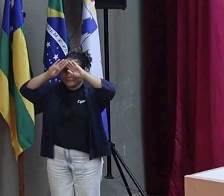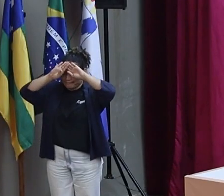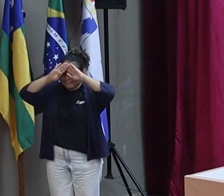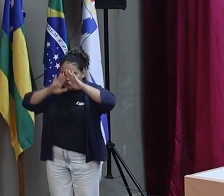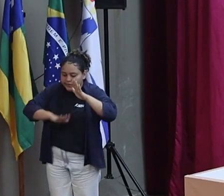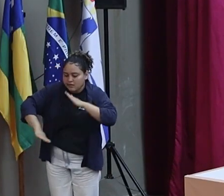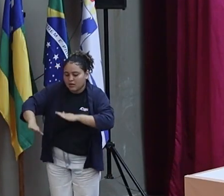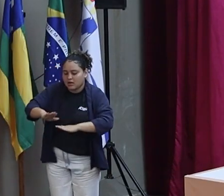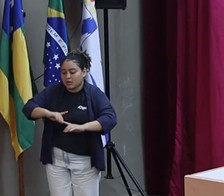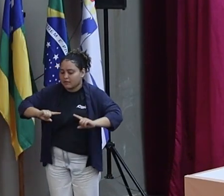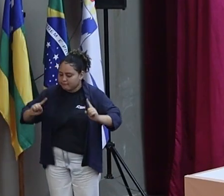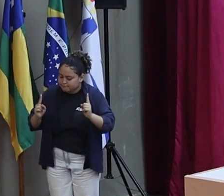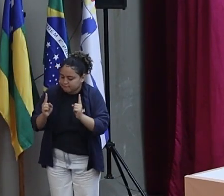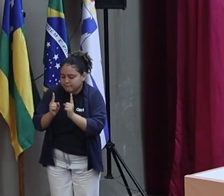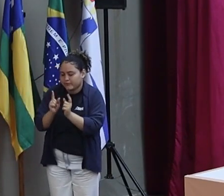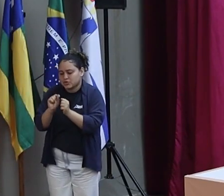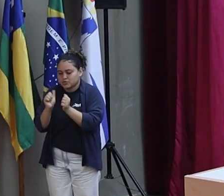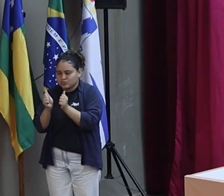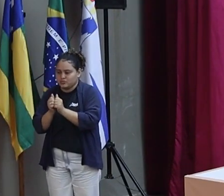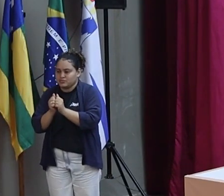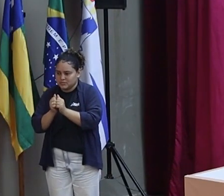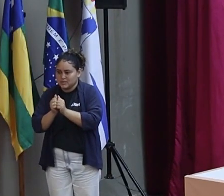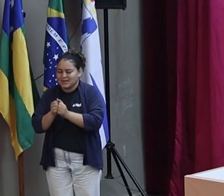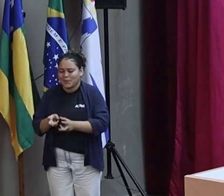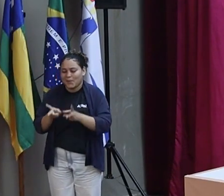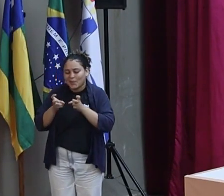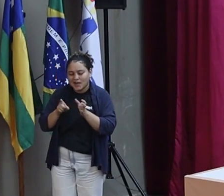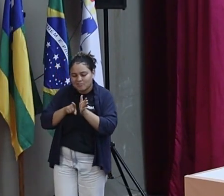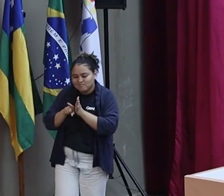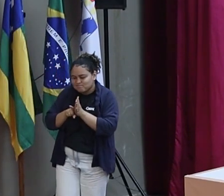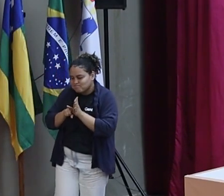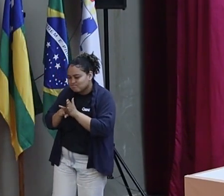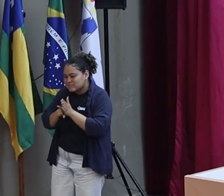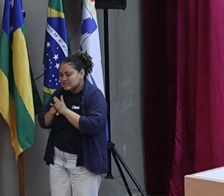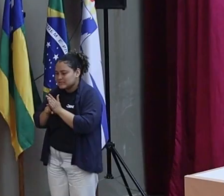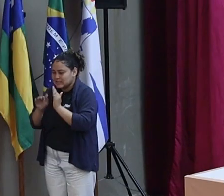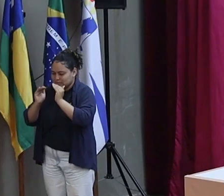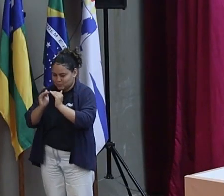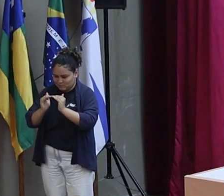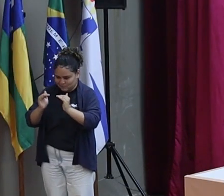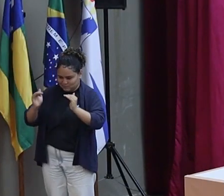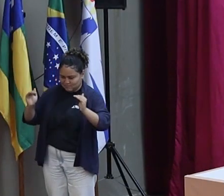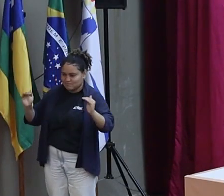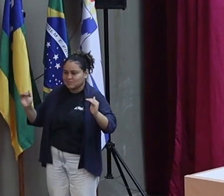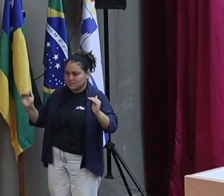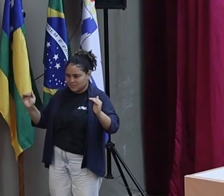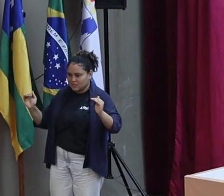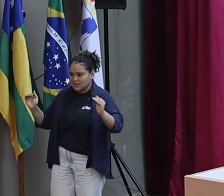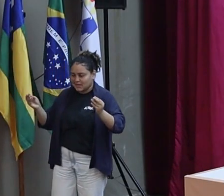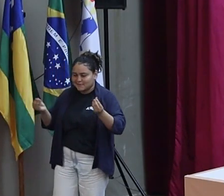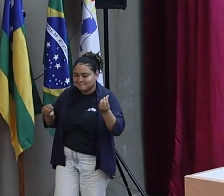com, fazendo com. Então, a gente percebe que essas pesquisas horizontais, a estrutura